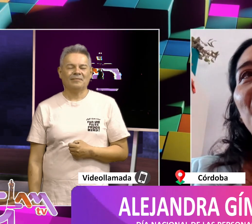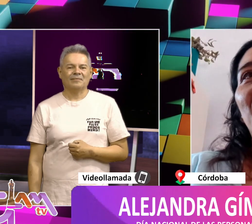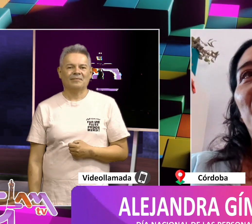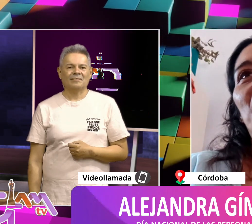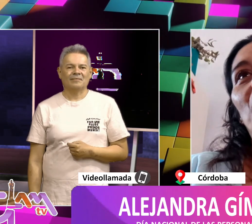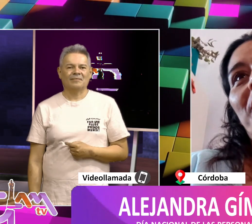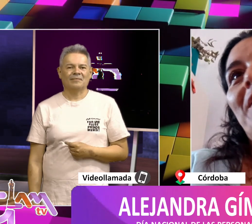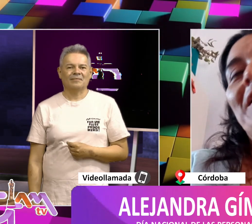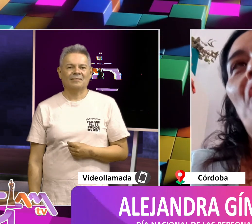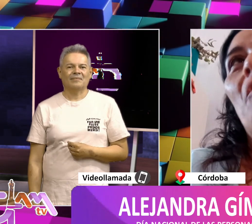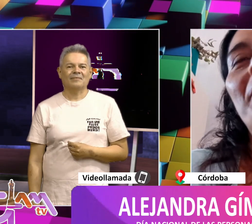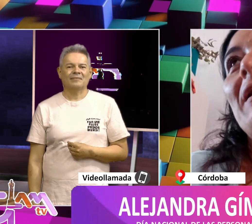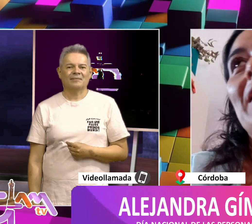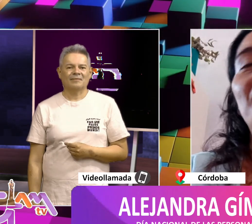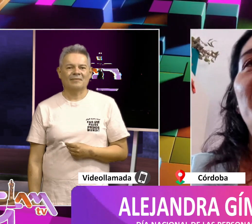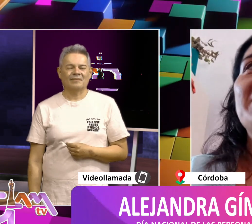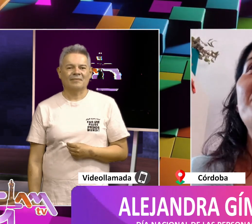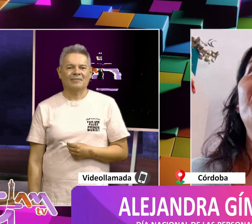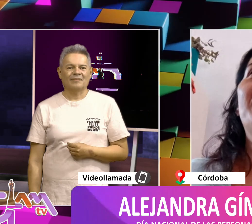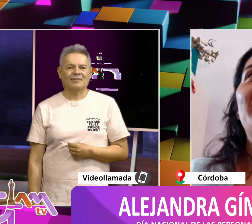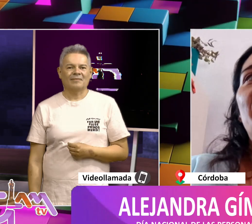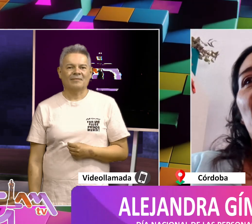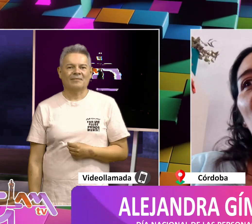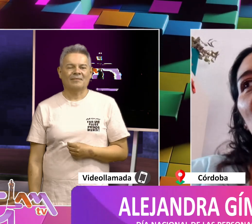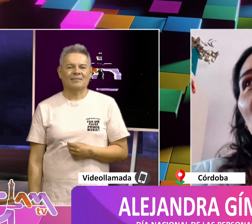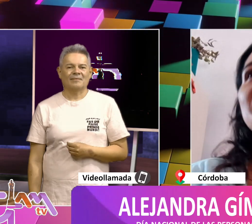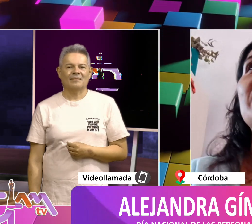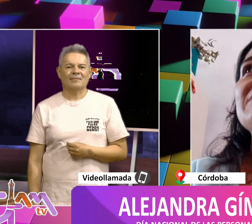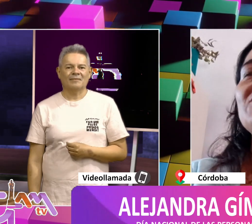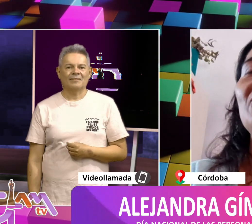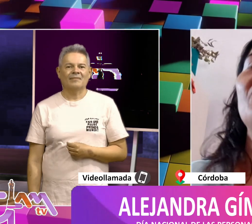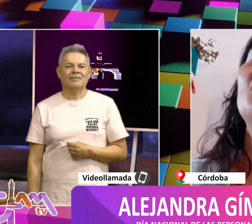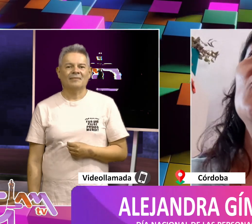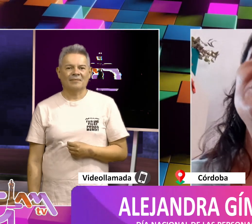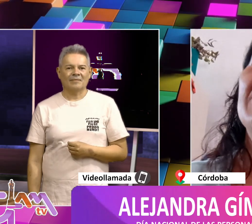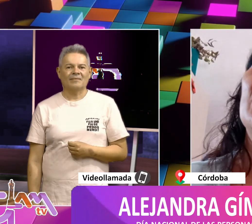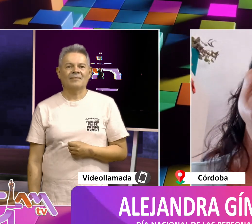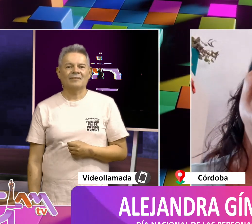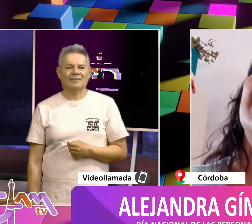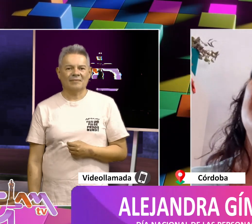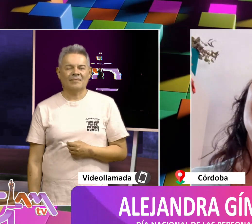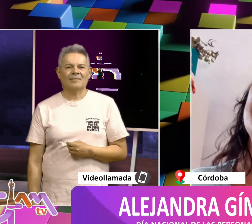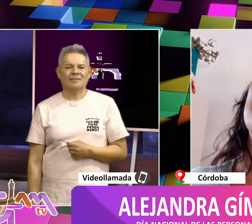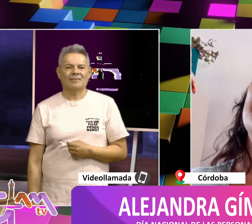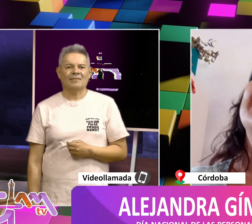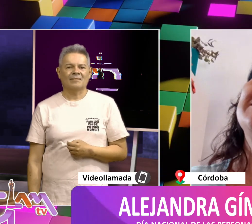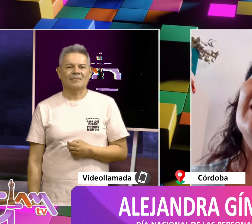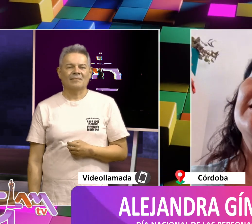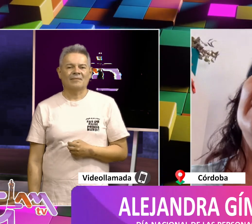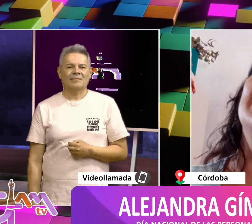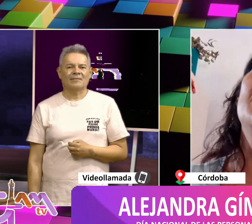entender, no quieren ir a comprar al almacén porque les da vergüenza. O sea, son como muchas cosas que hay que